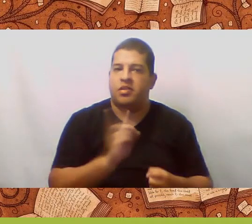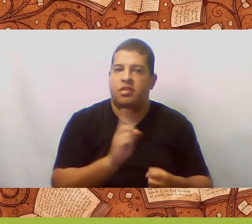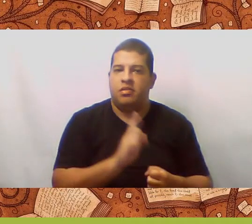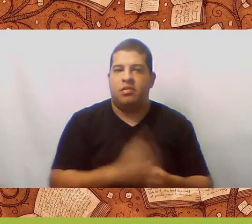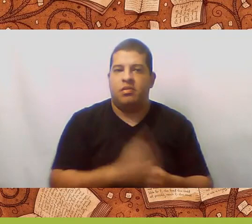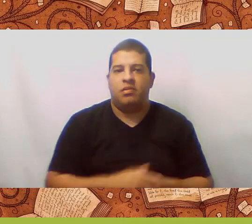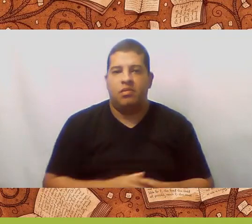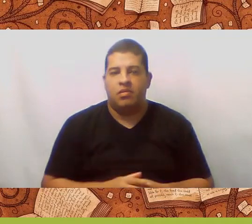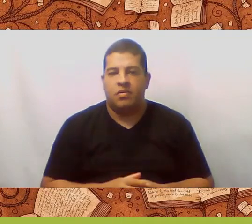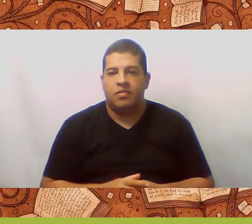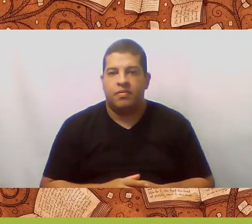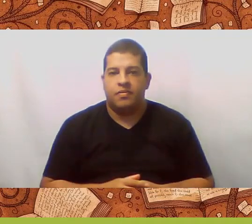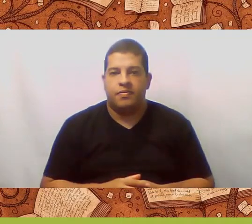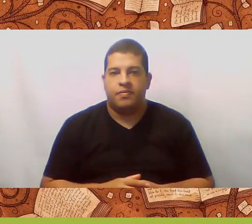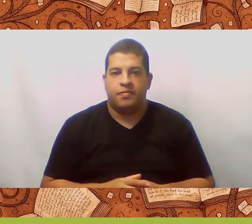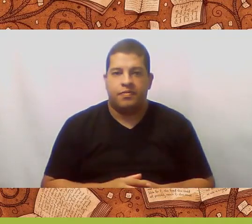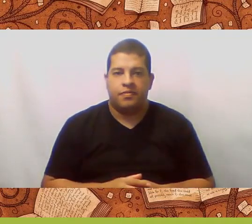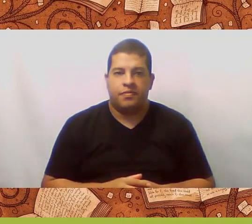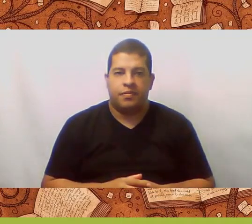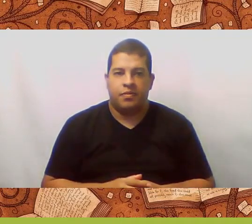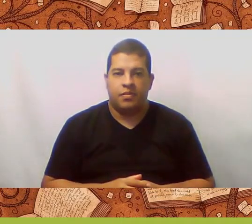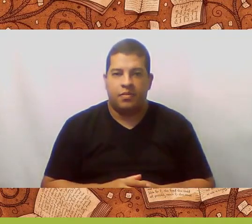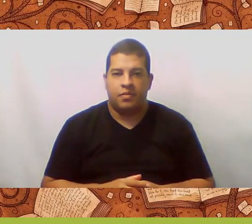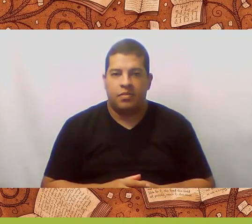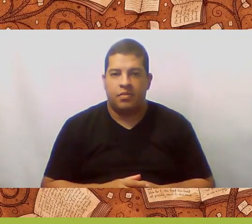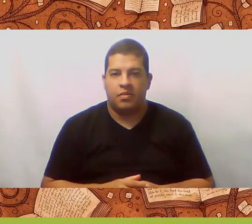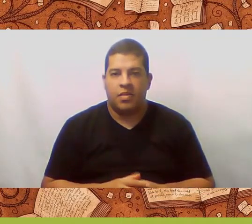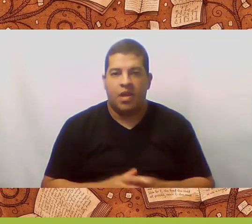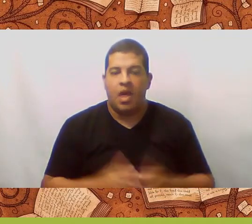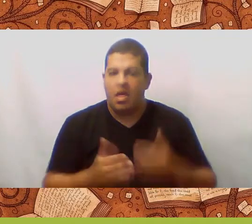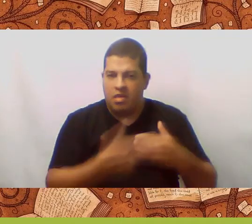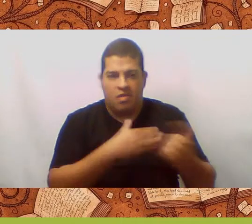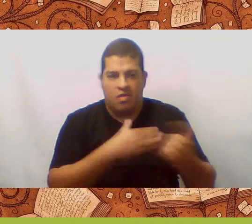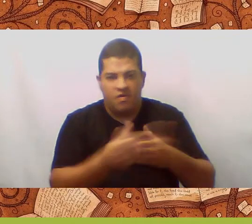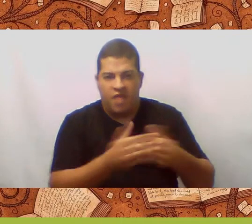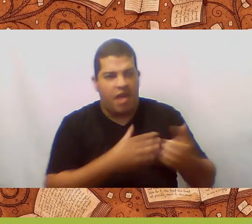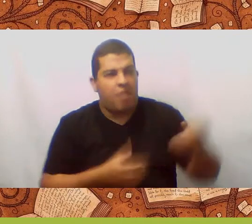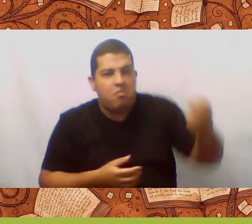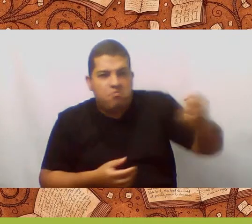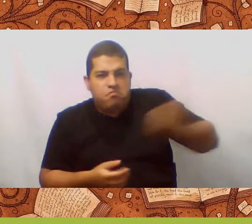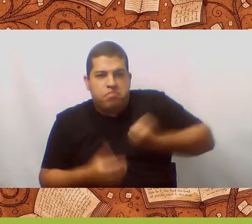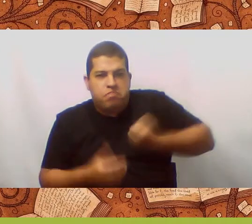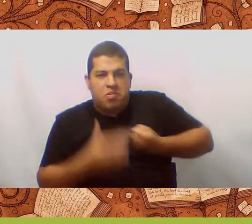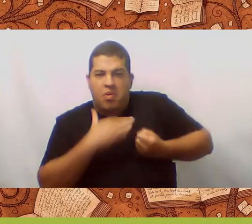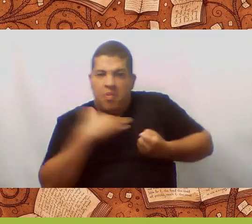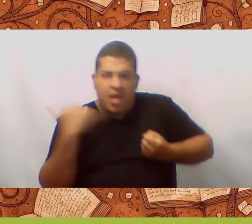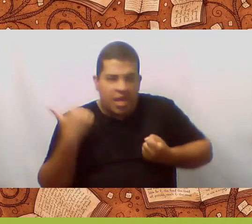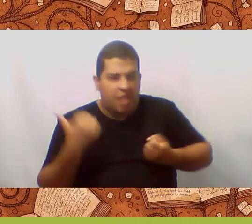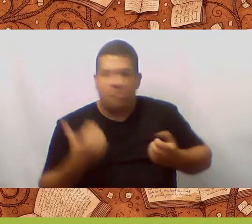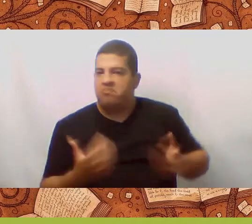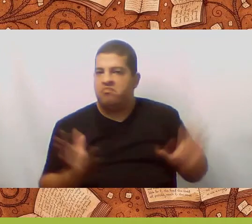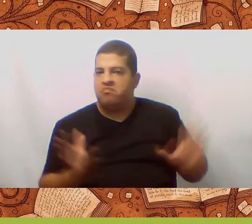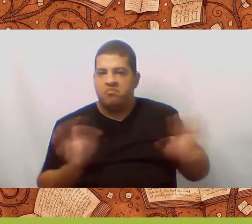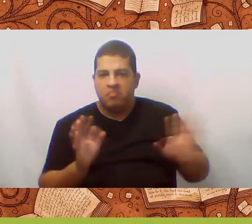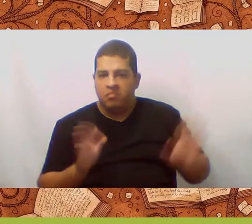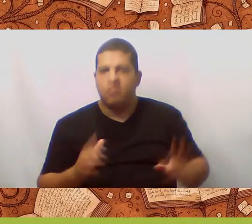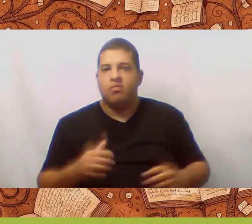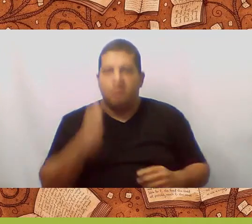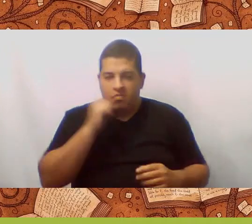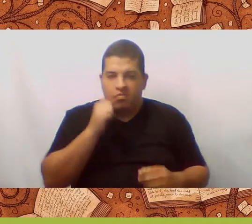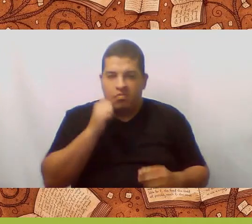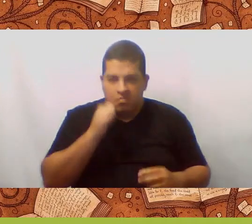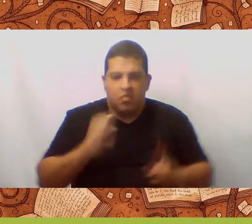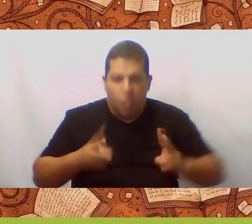Mesmo que eles cheguem ao ponto de matá-las, né? Para submetê-las à sua vontade, né? O que acontece